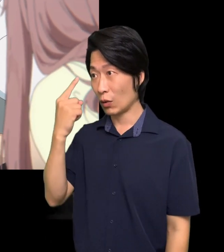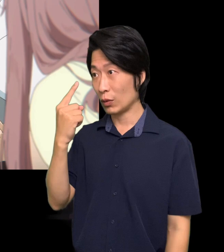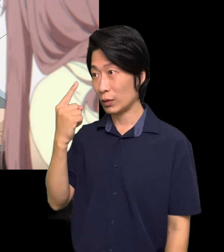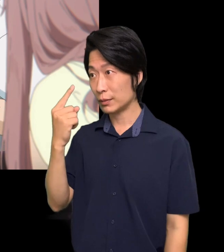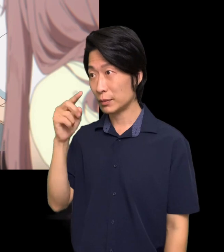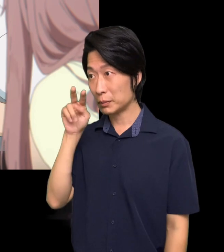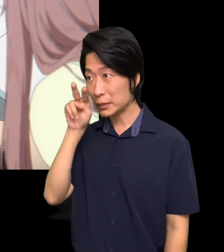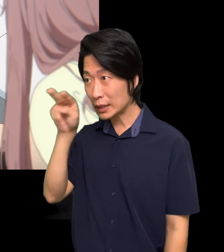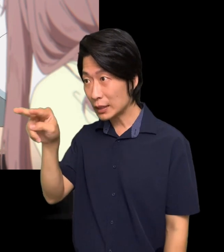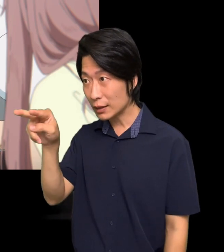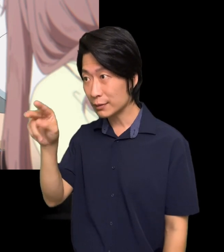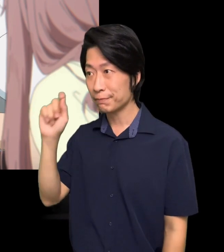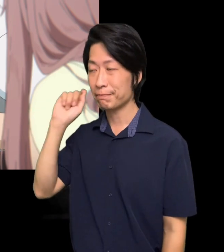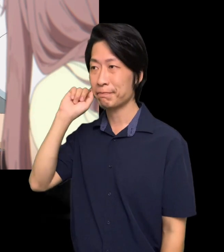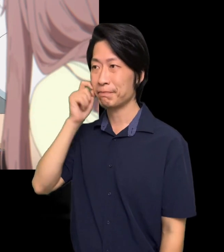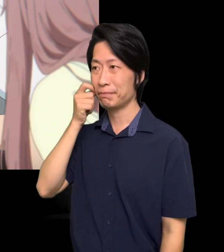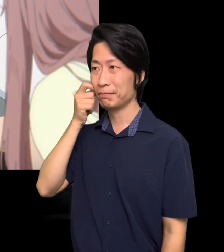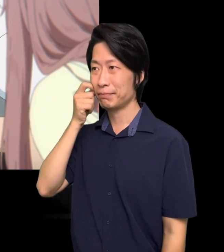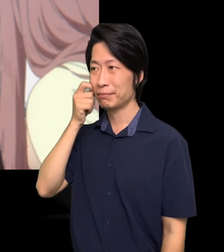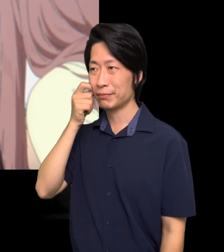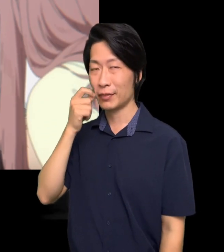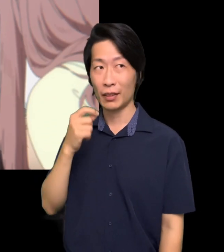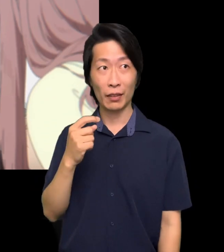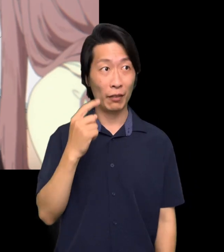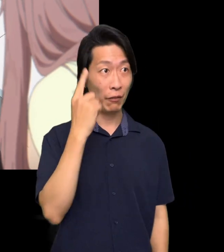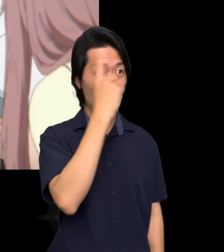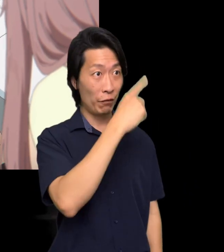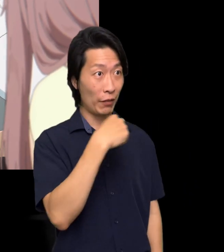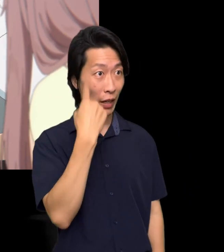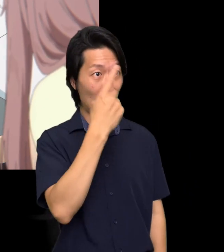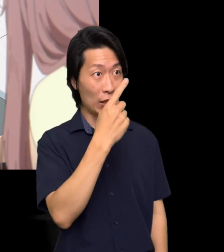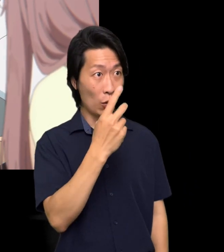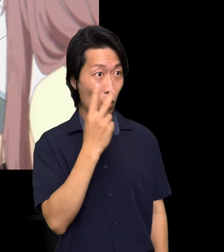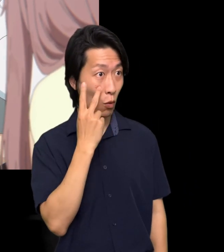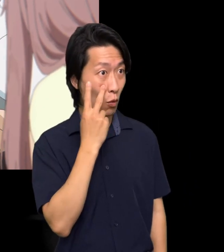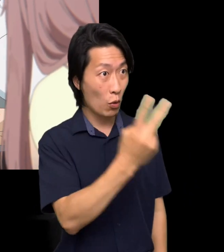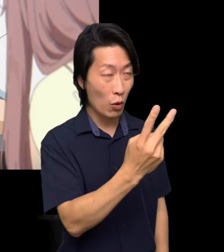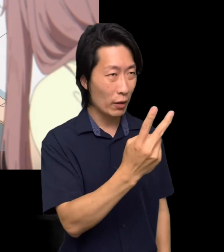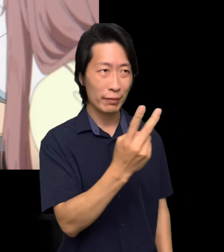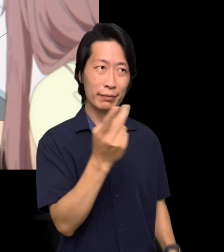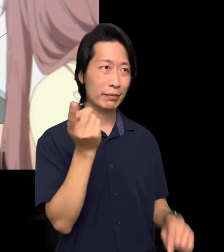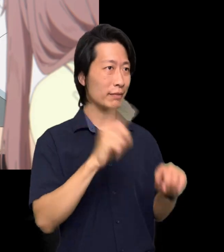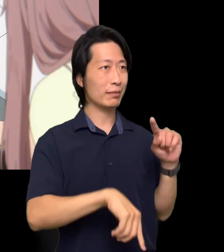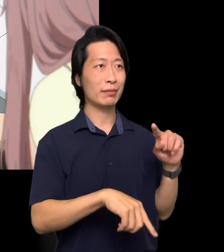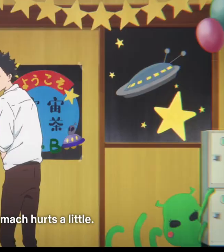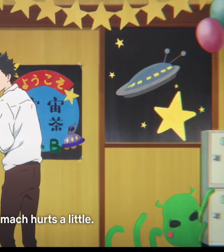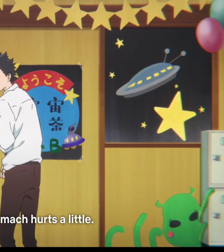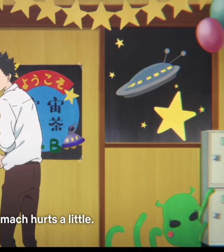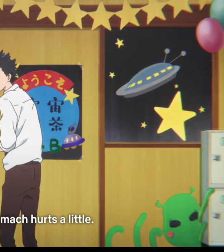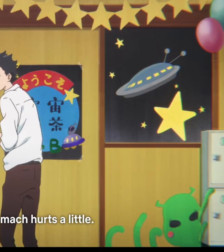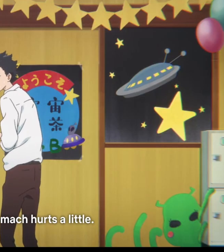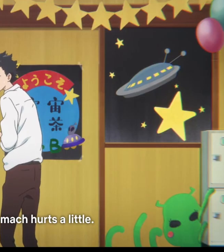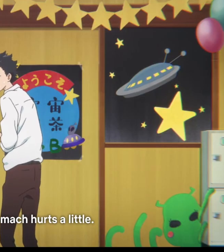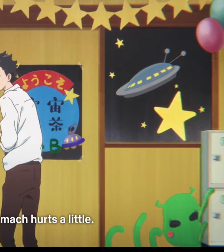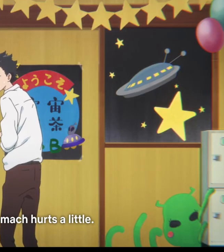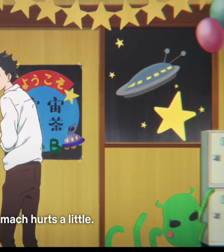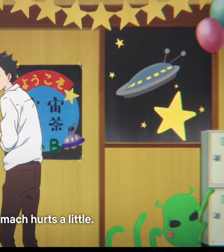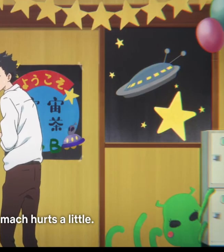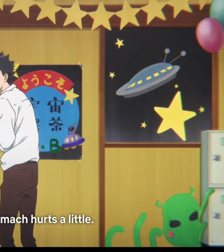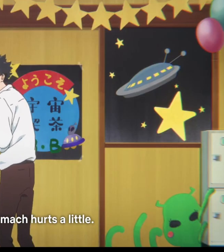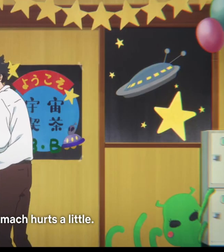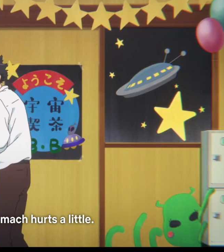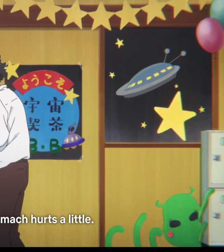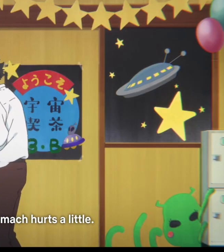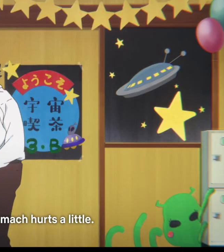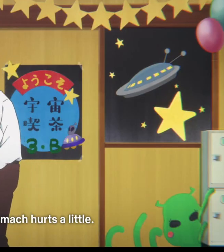人の顔見れなくて。 I can't see people's faces. 俺ちょっとお